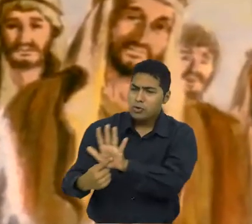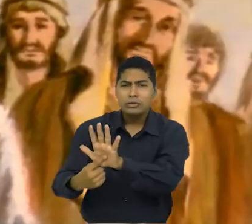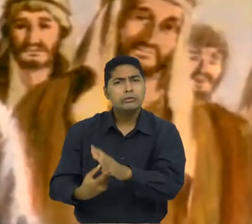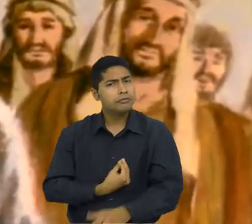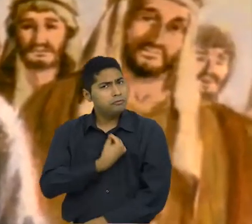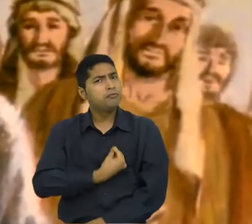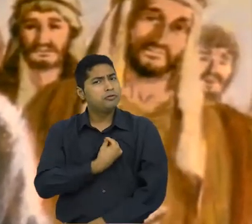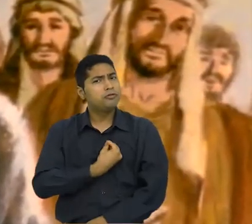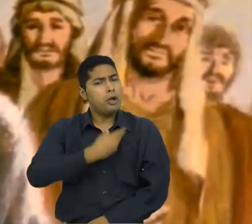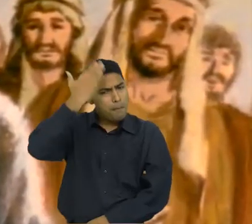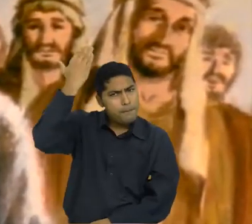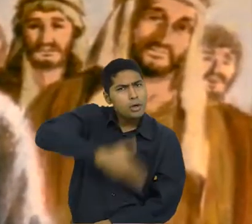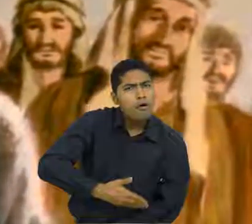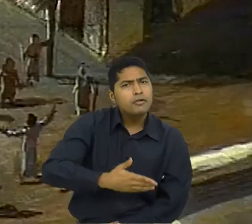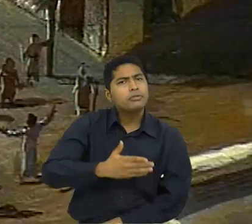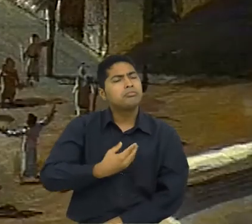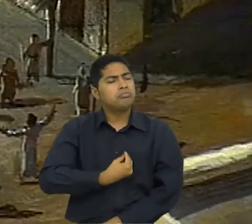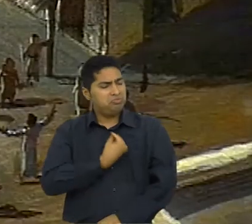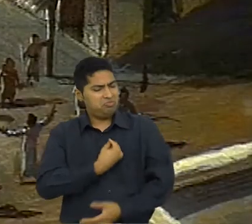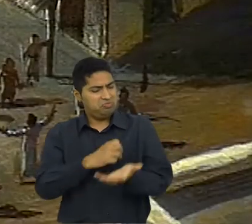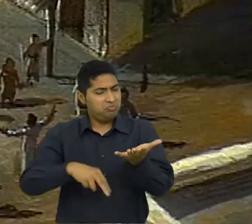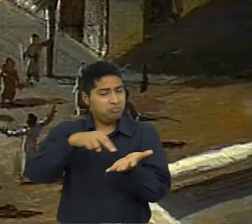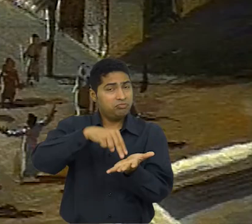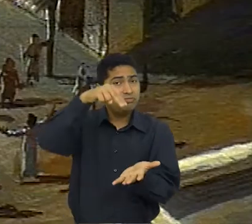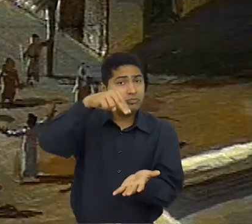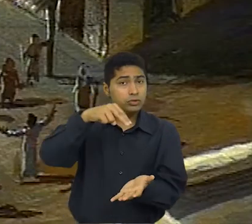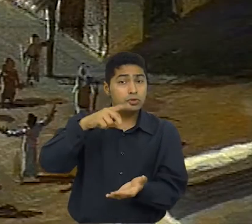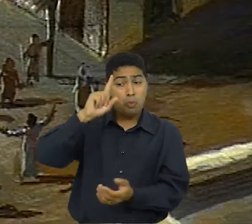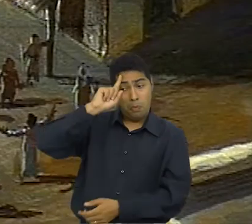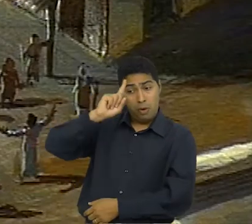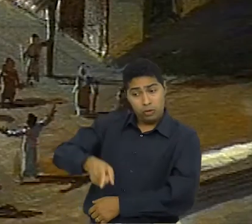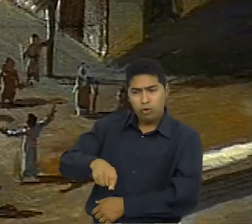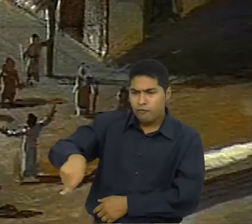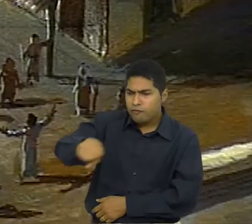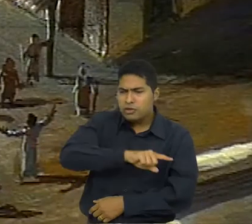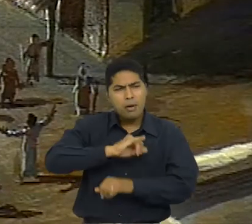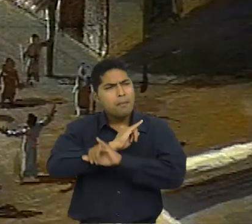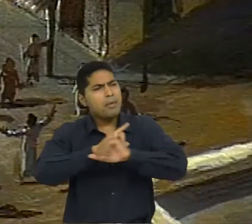havia ressuscitado. Ele deu uma ordem aos discípulos: preguem o Evangelho por todo o